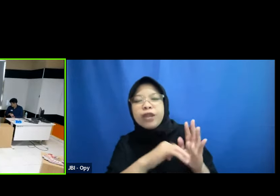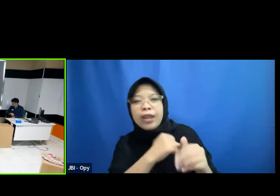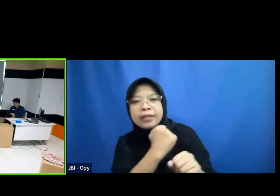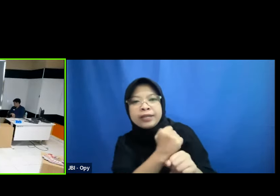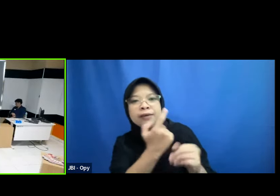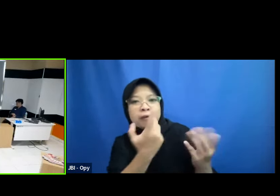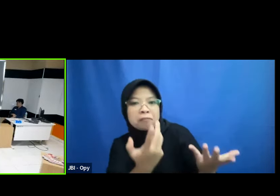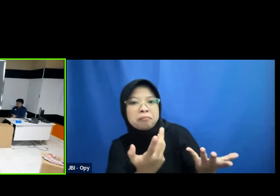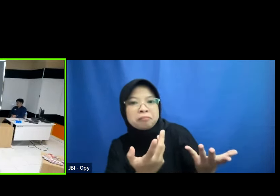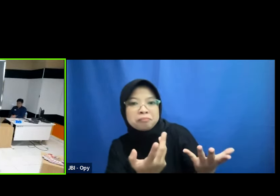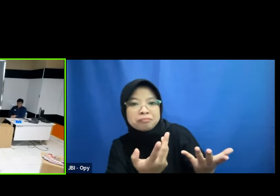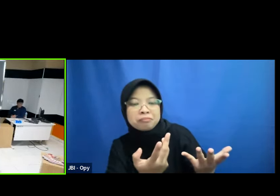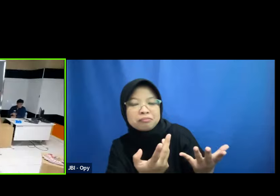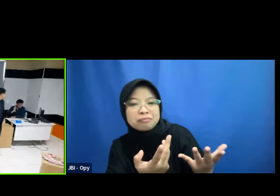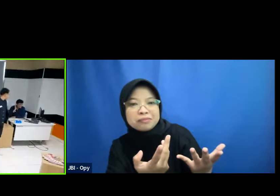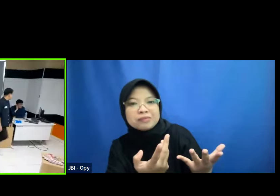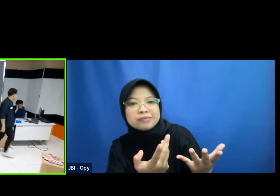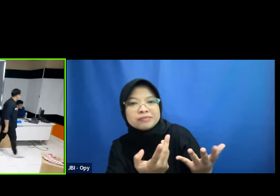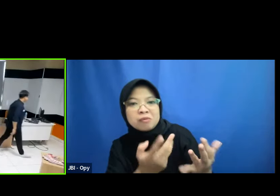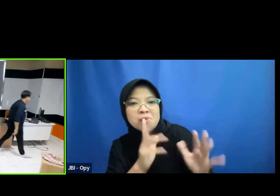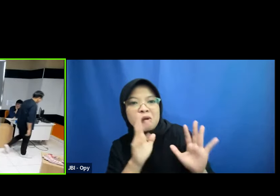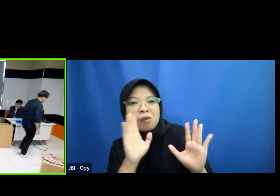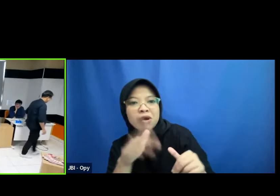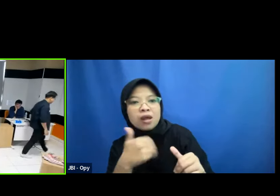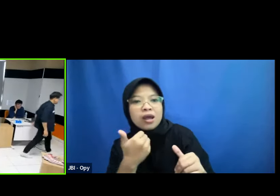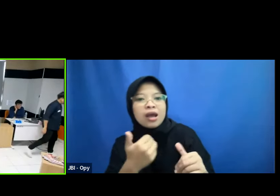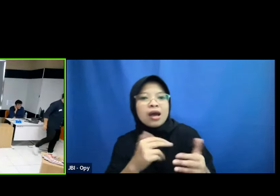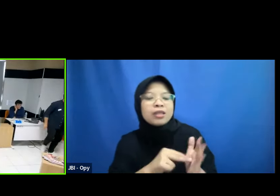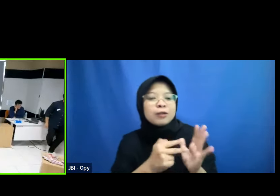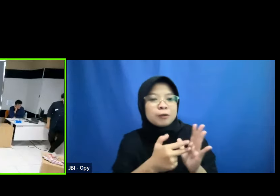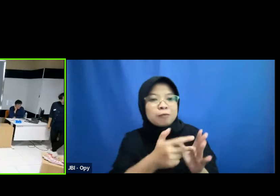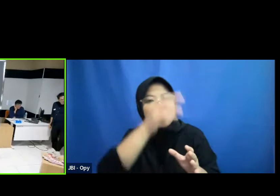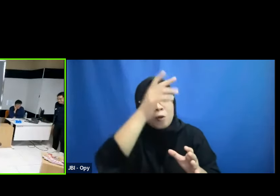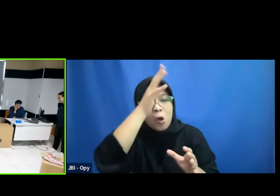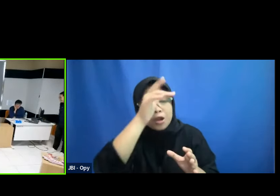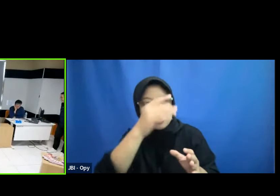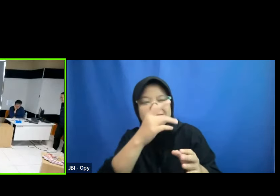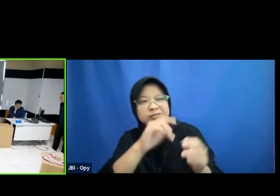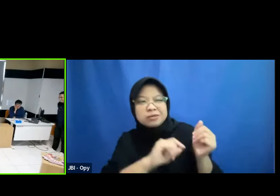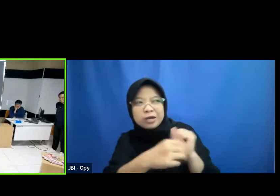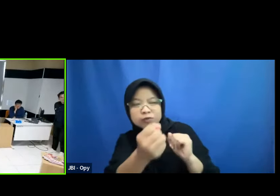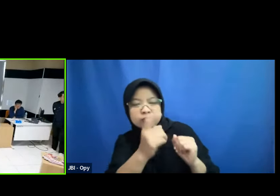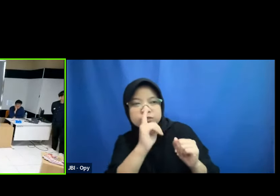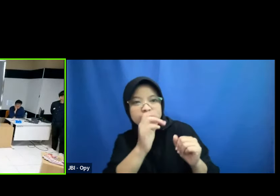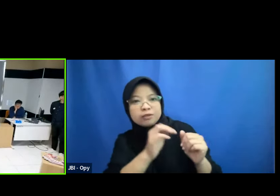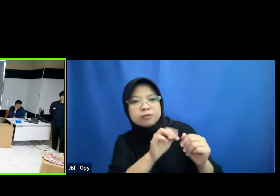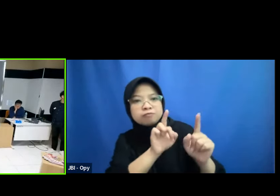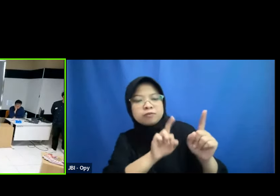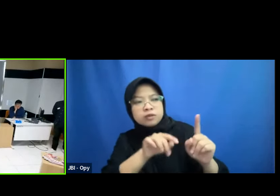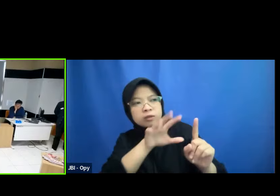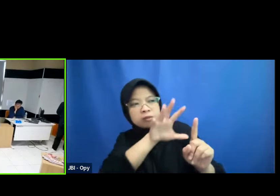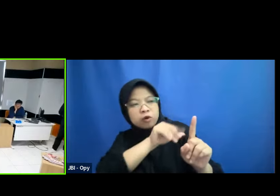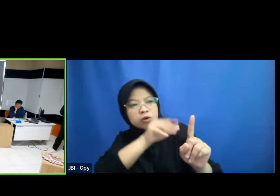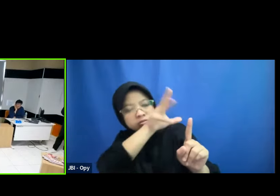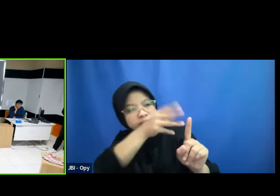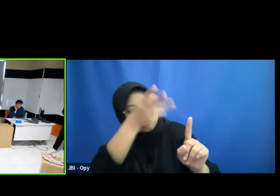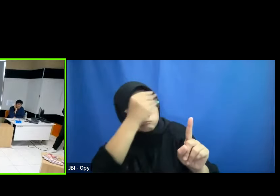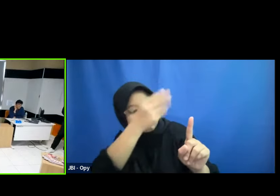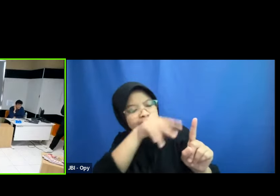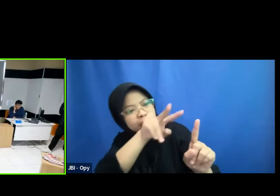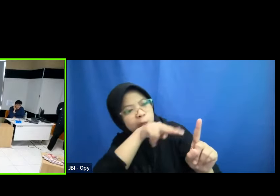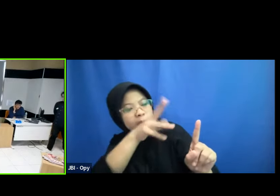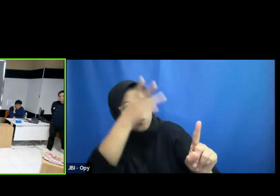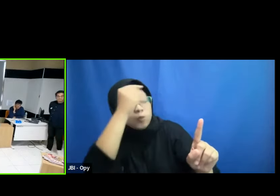Jadi aku ya orang-orang yang aku admire orang-orang yang aku respect orang-orang yang jadi role model aku majority